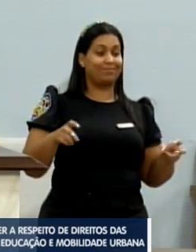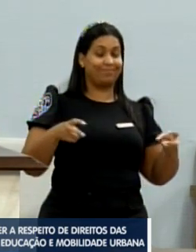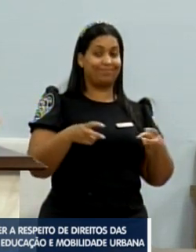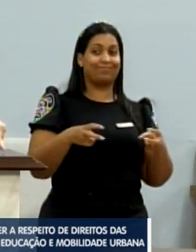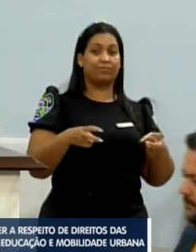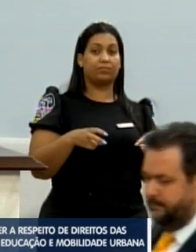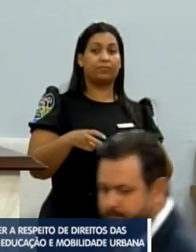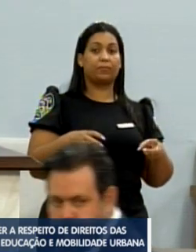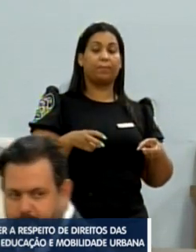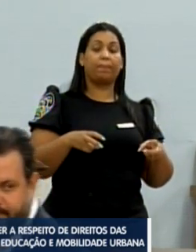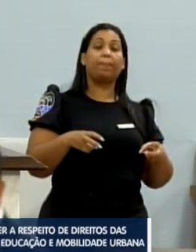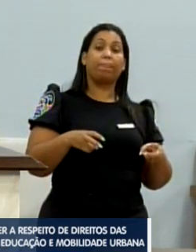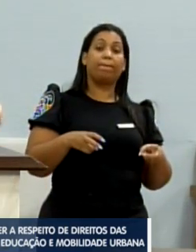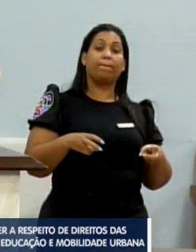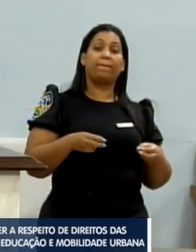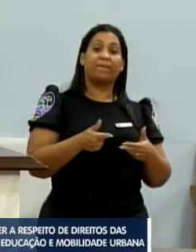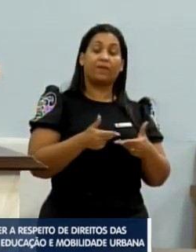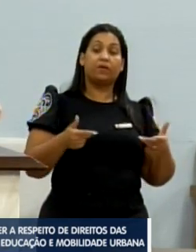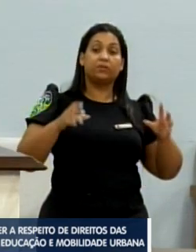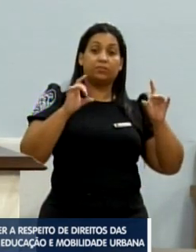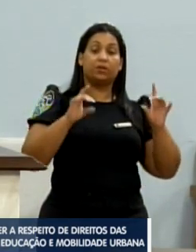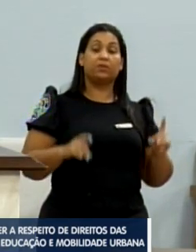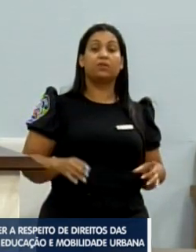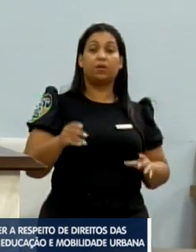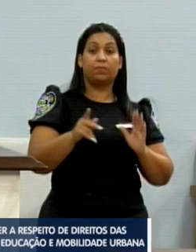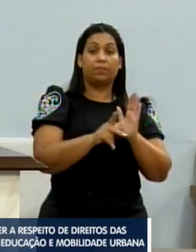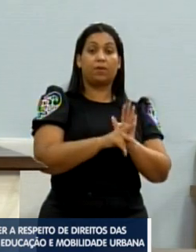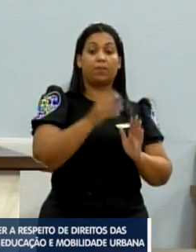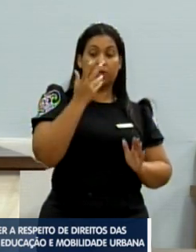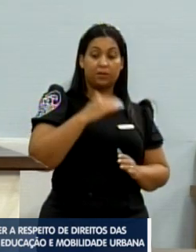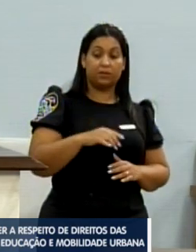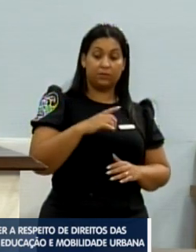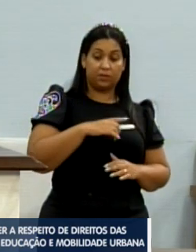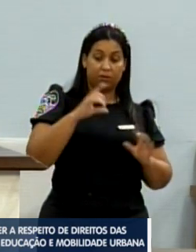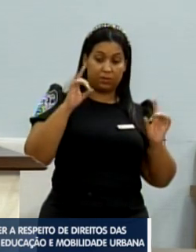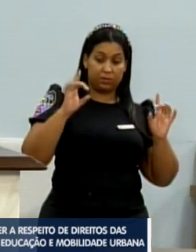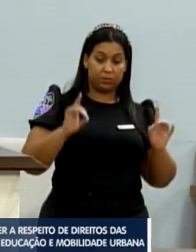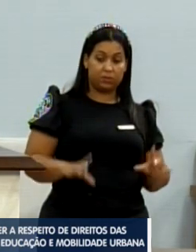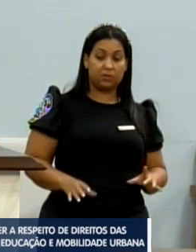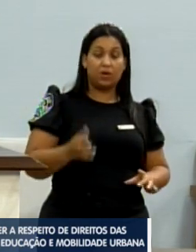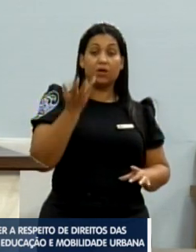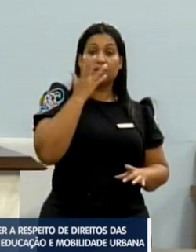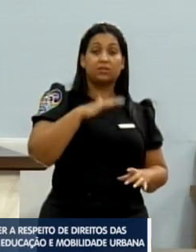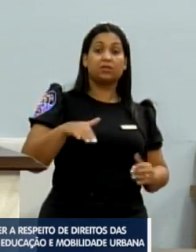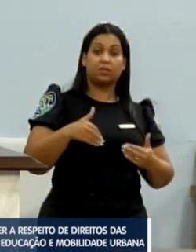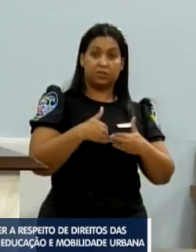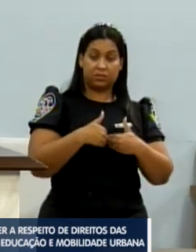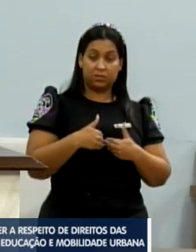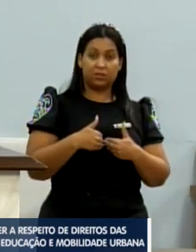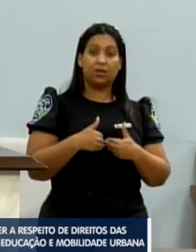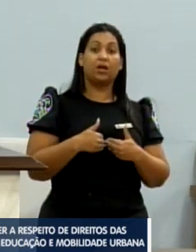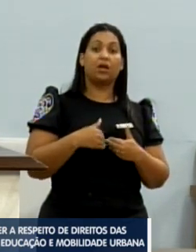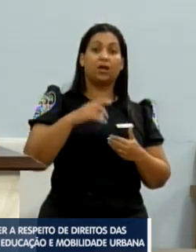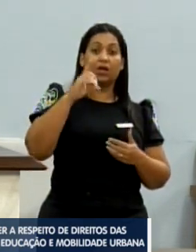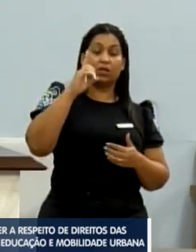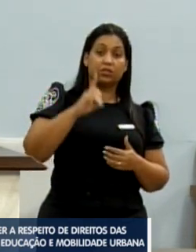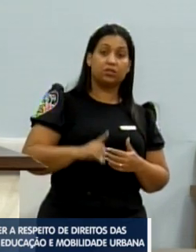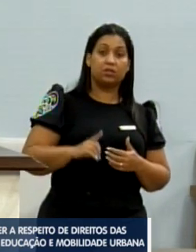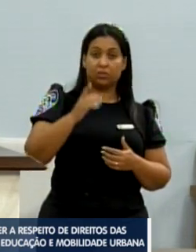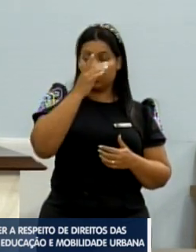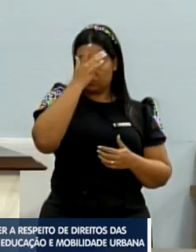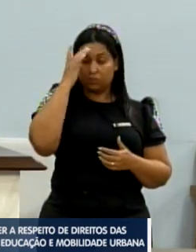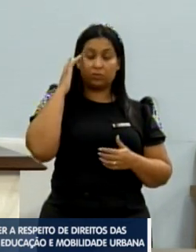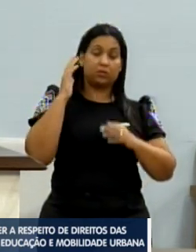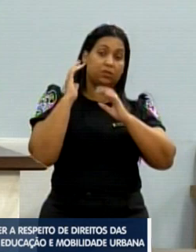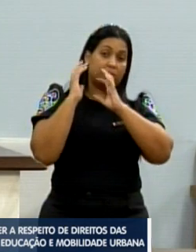crianças, para muitas crianças. Tem o dia das crianças autistas na cidade da criança? Tem o dia das crianças com paralisia cerebral